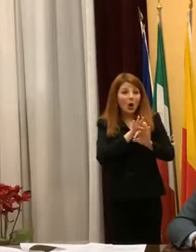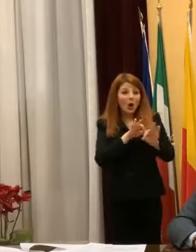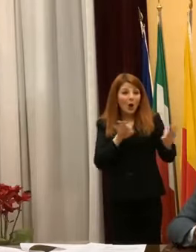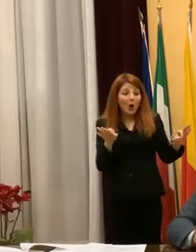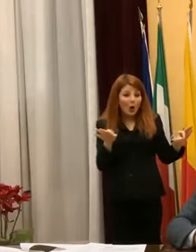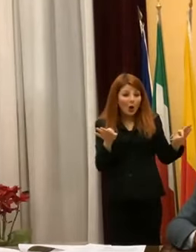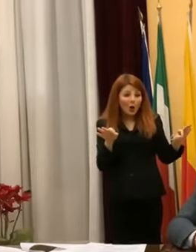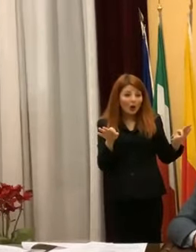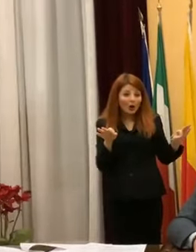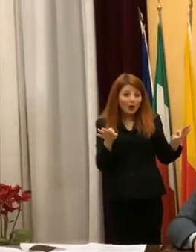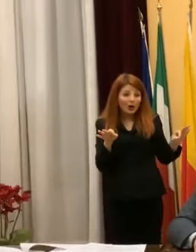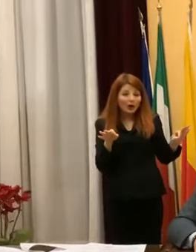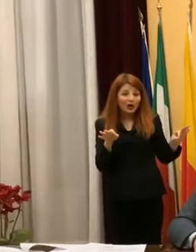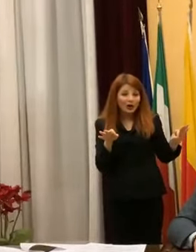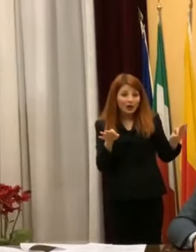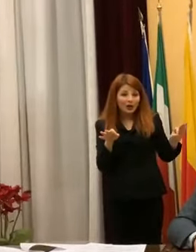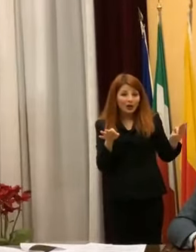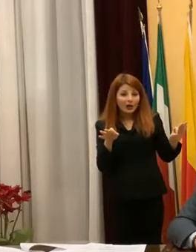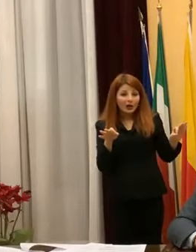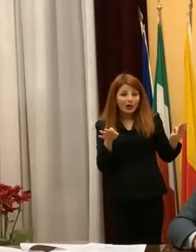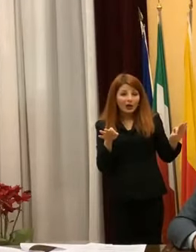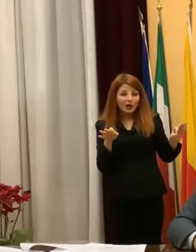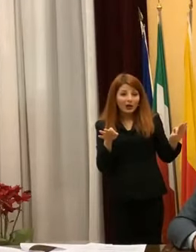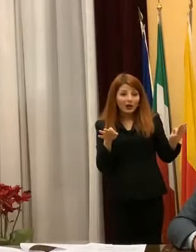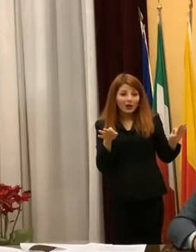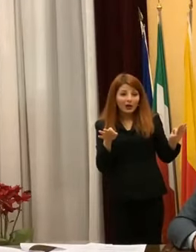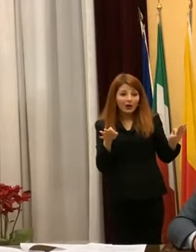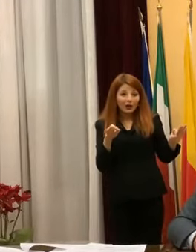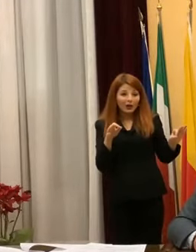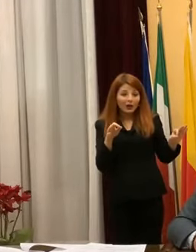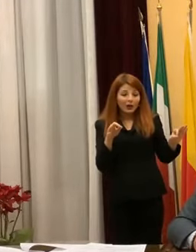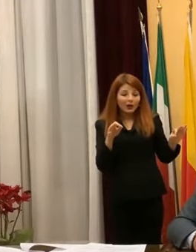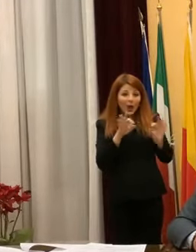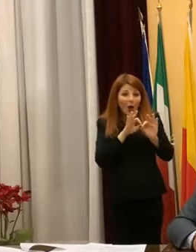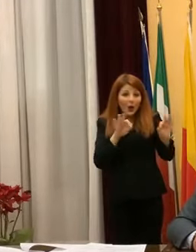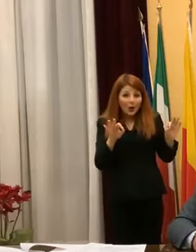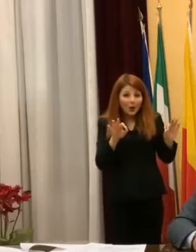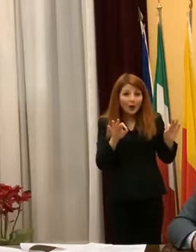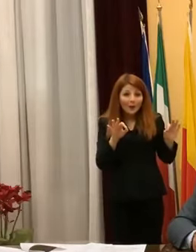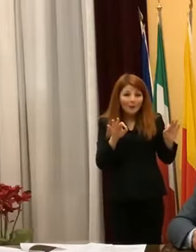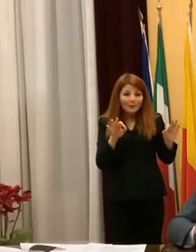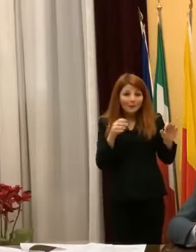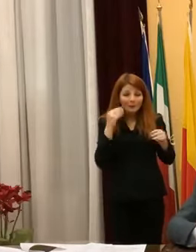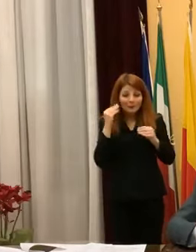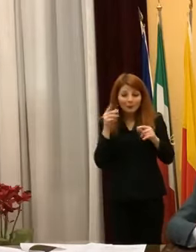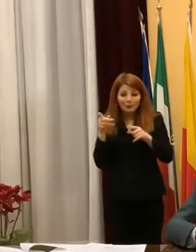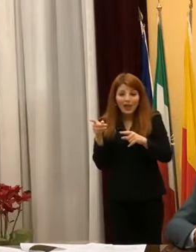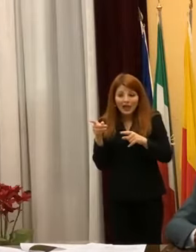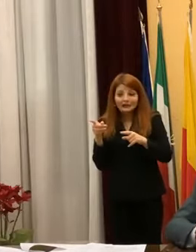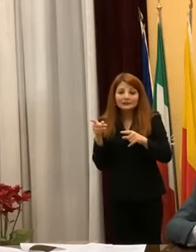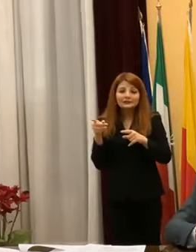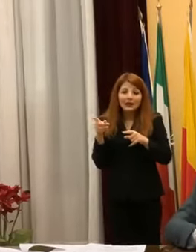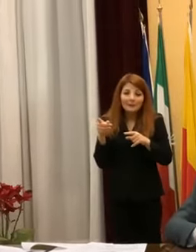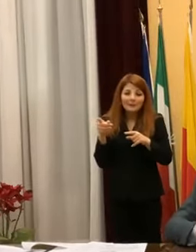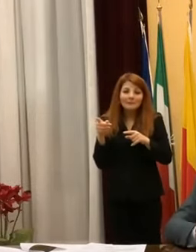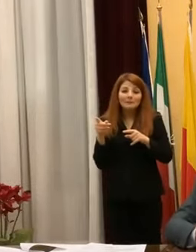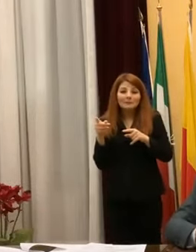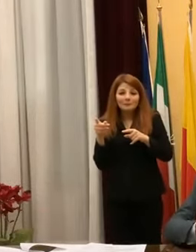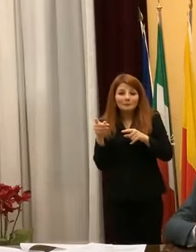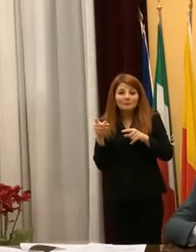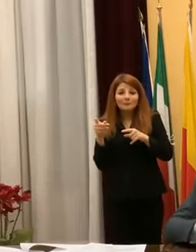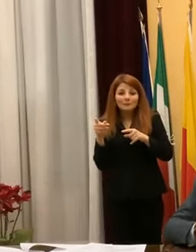blindare, pure il commissario pronto c'era, pure lo slittamento delle elezioni era previsto, e quindi questo pazzo ci ha lasciato con